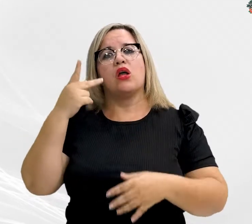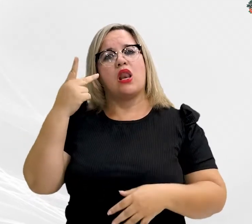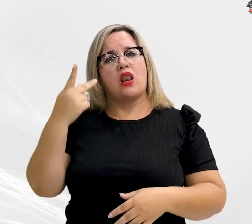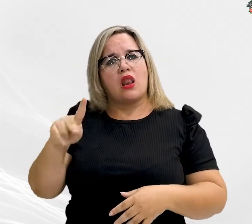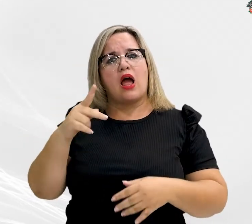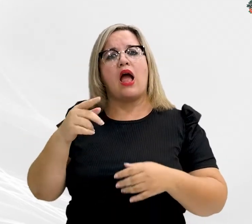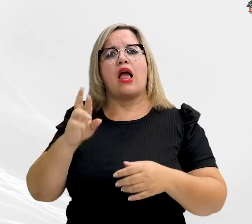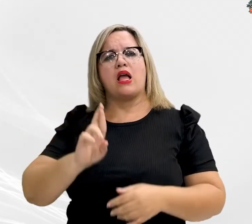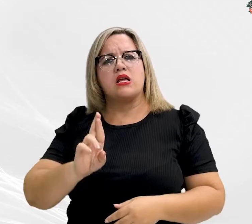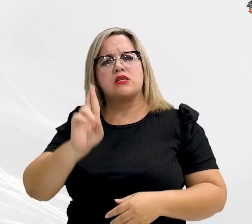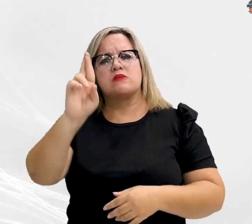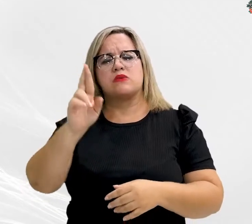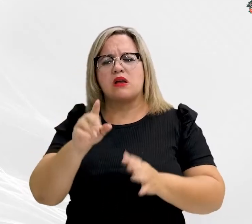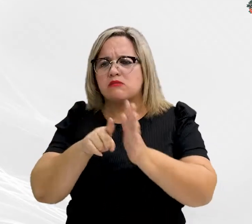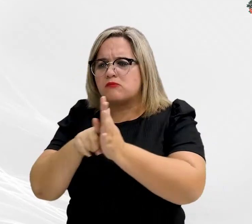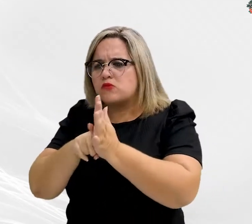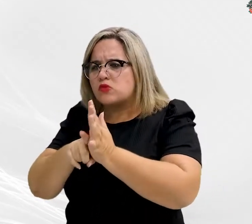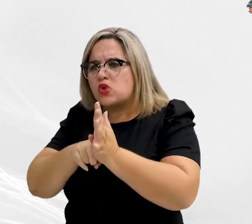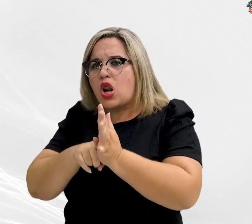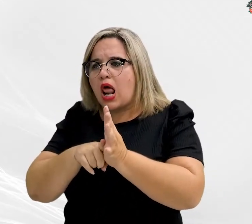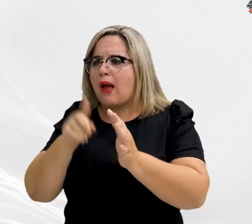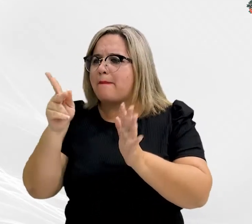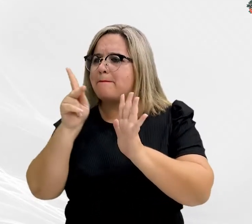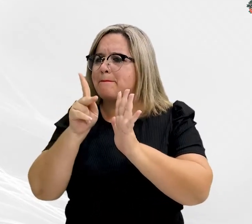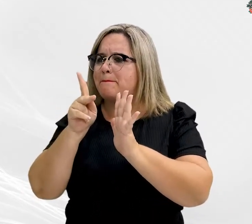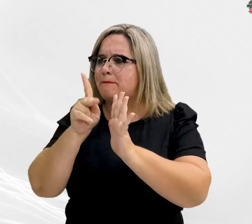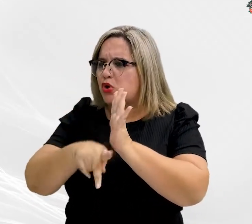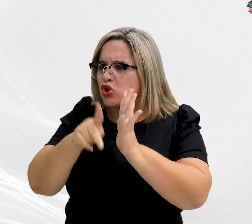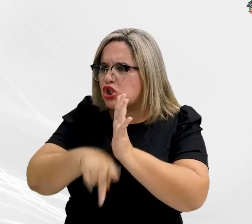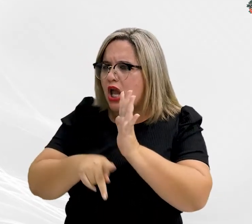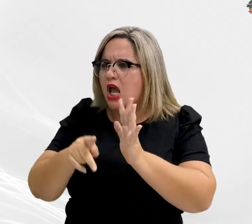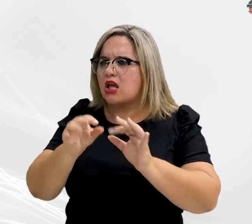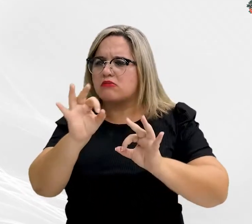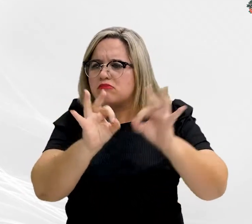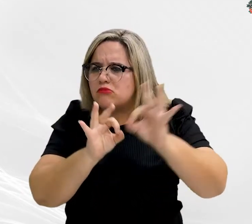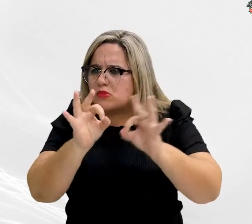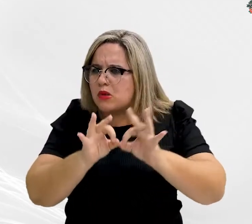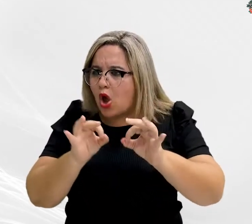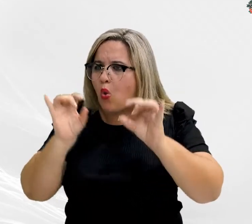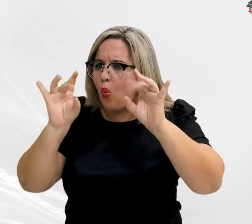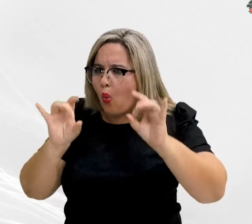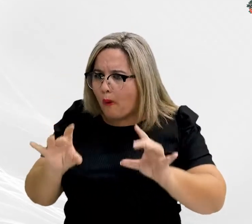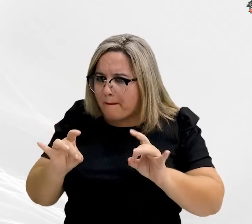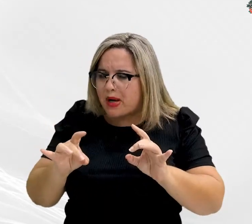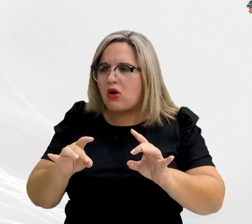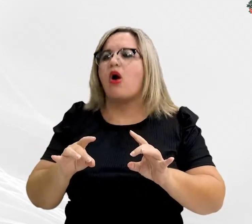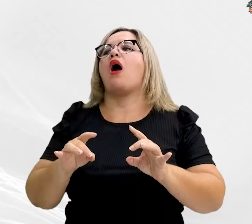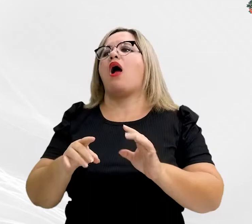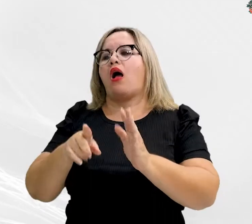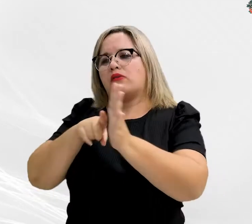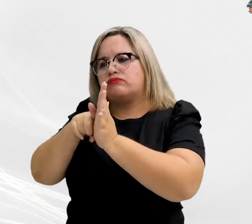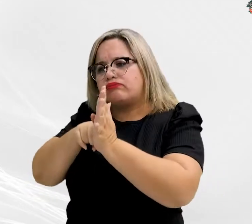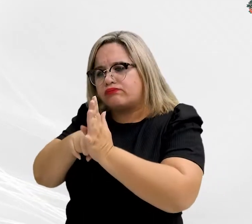responsável por fiscalizar o cumprimento do planejamento pelos membros e apresentou os resultados parciais de